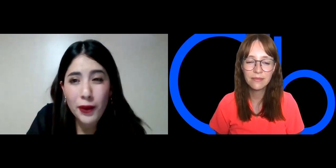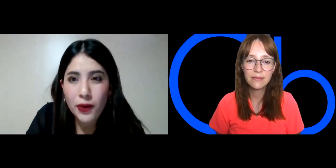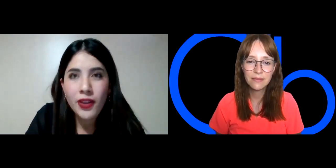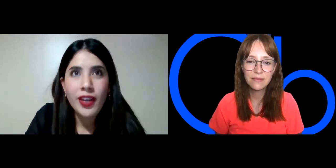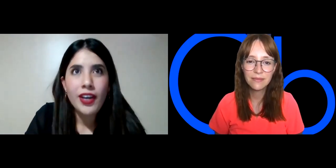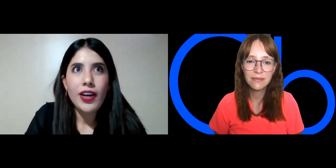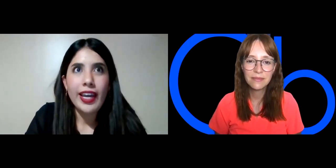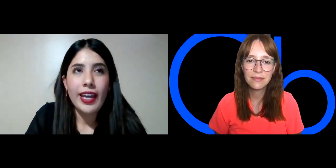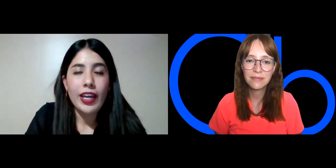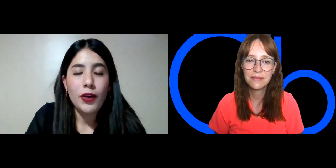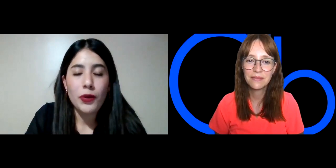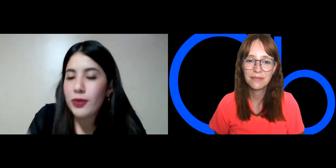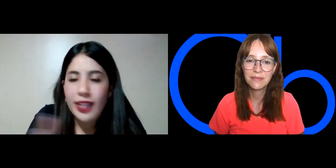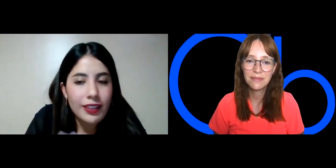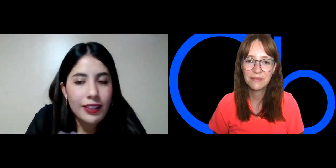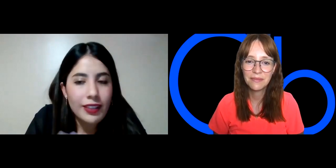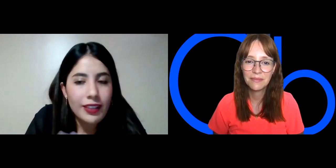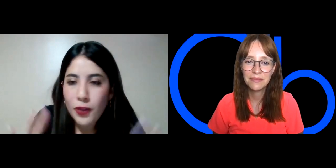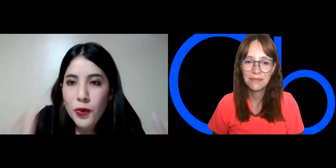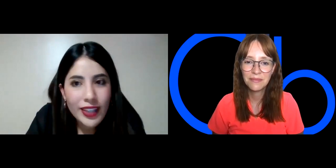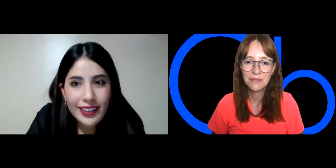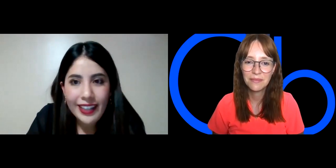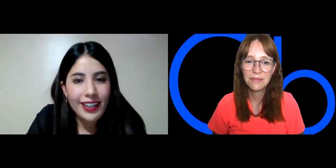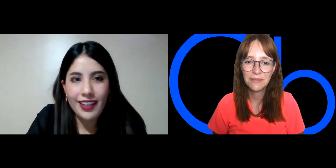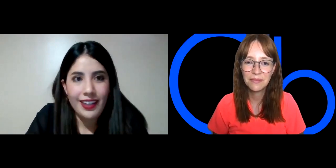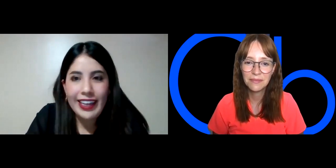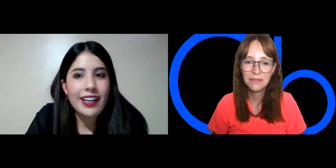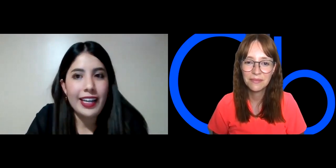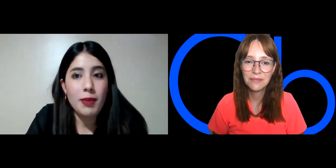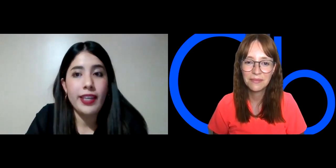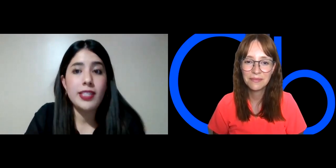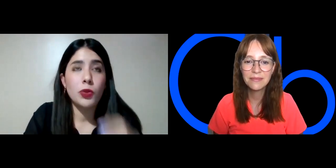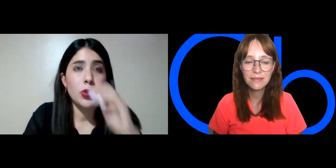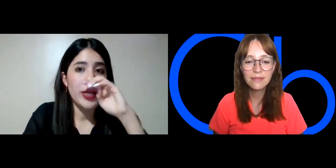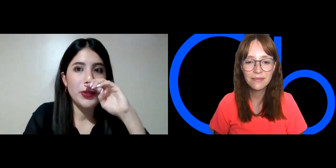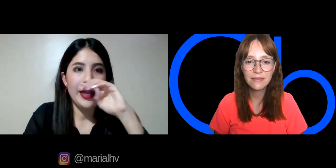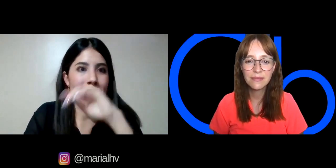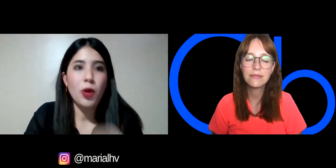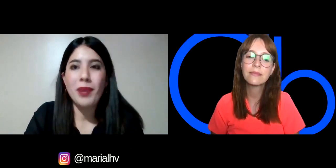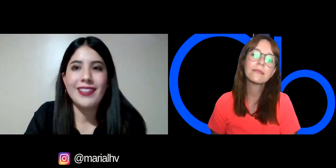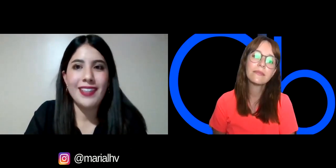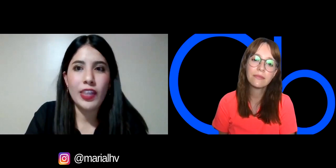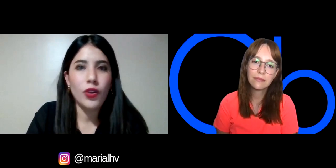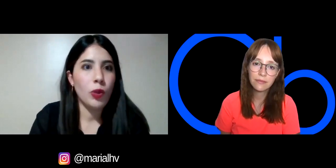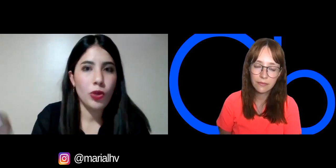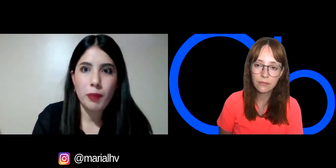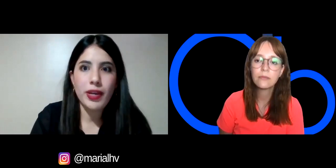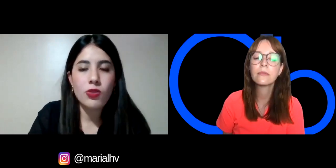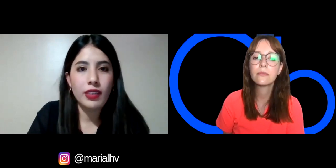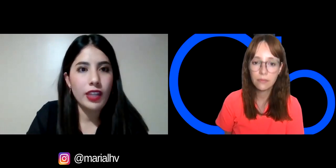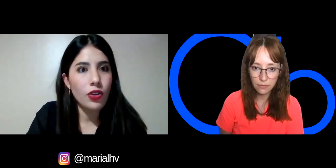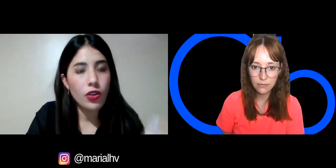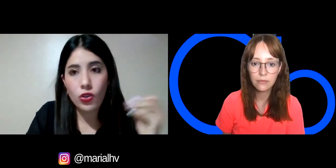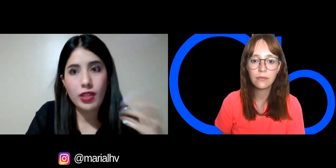explican todo o sea, con un detalle increíble y es justo eso de la neuroplasticidad, ¿no? Que cuando se pierde